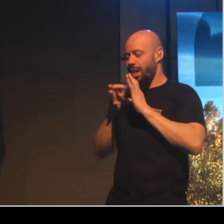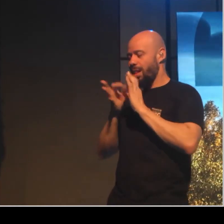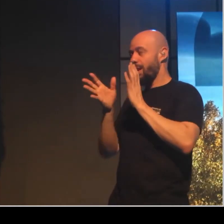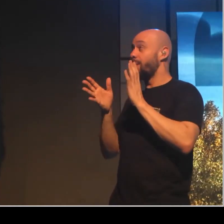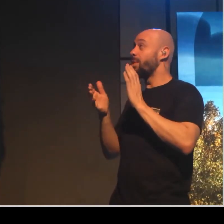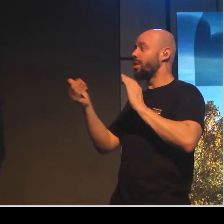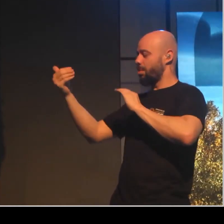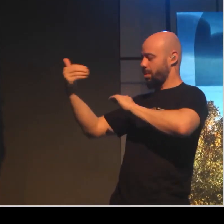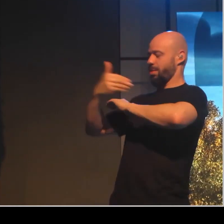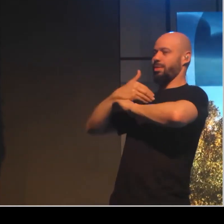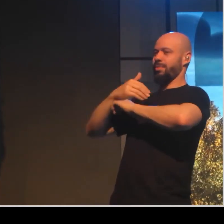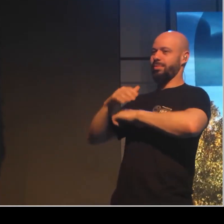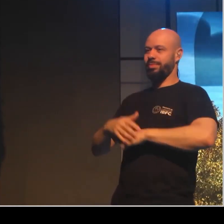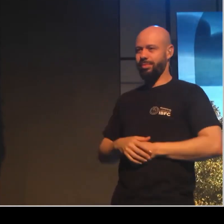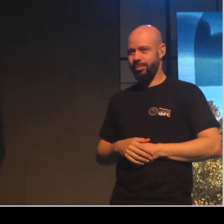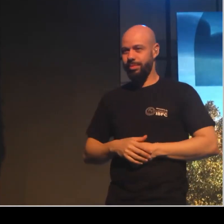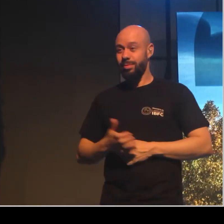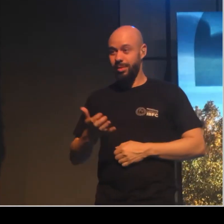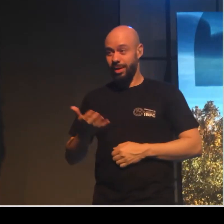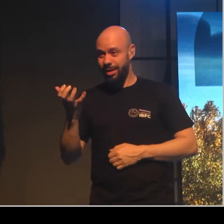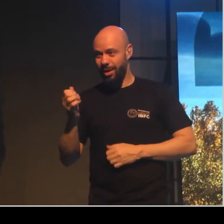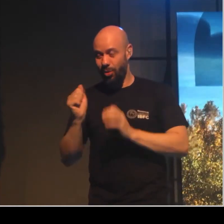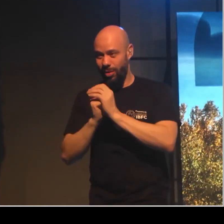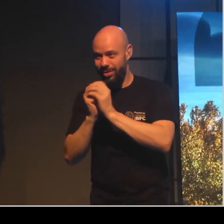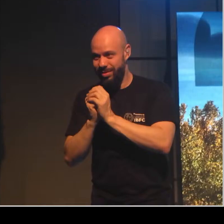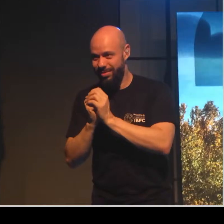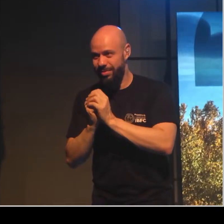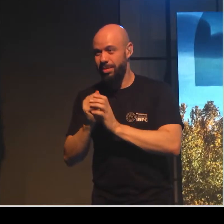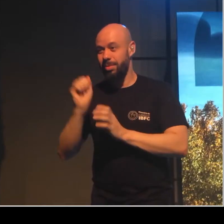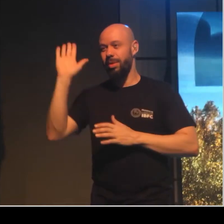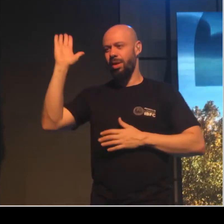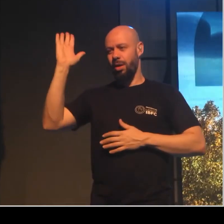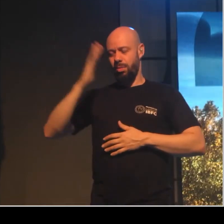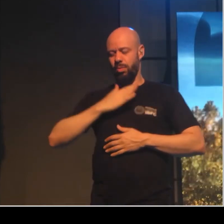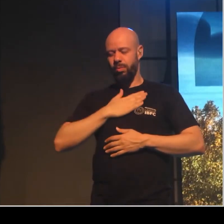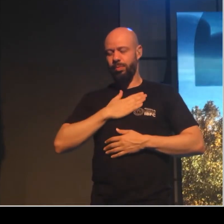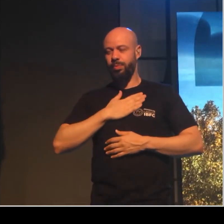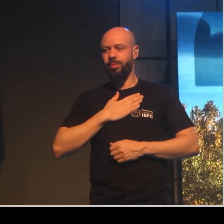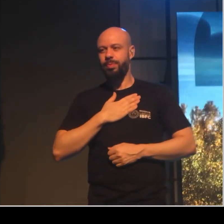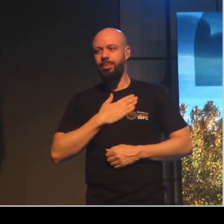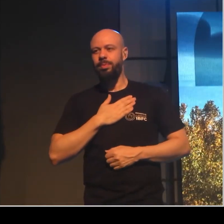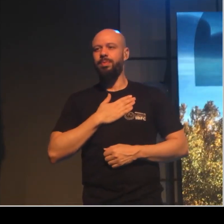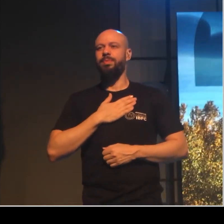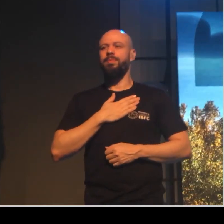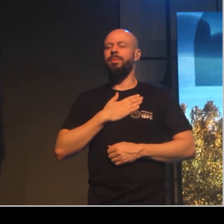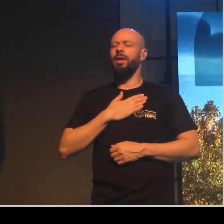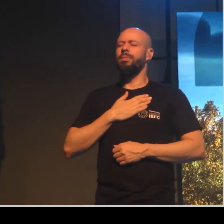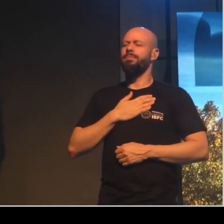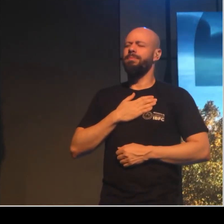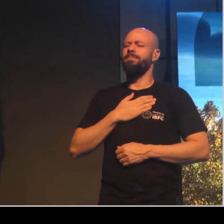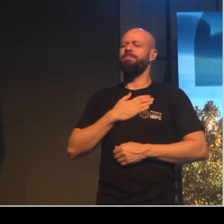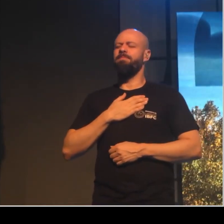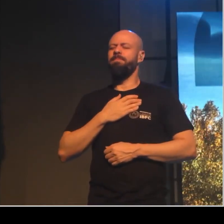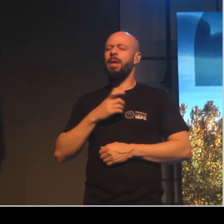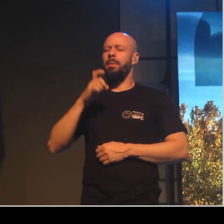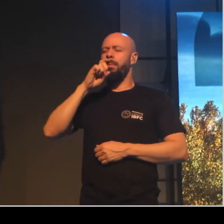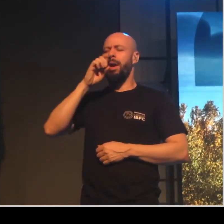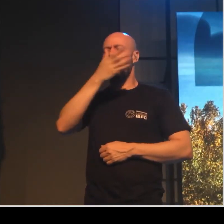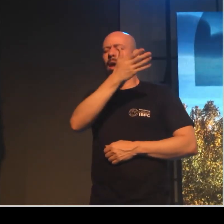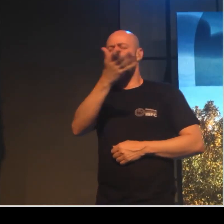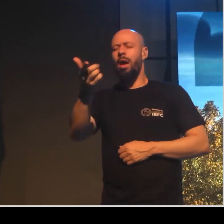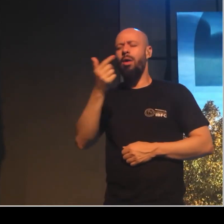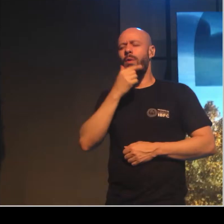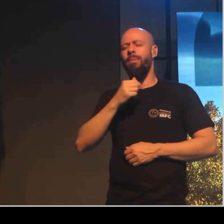Coloque a sua mão sobre o seu peito onde você está, eu quero orar com você. Pai, eis aí a vida dos teus filhos e das tuas